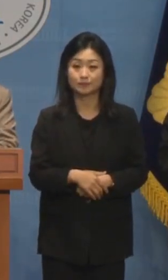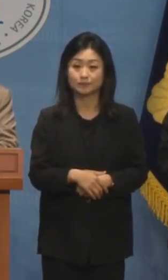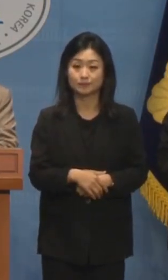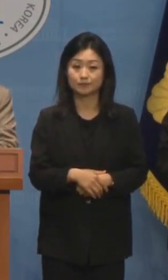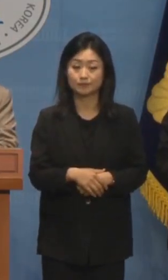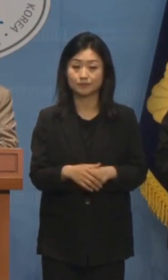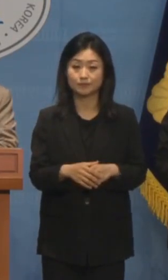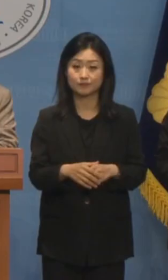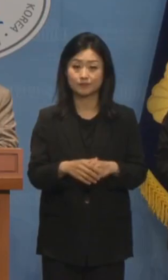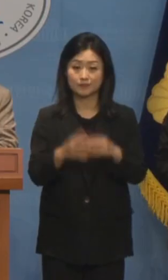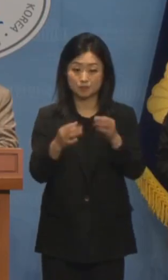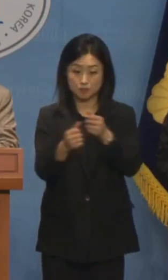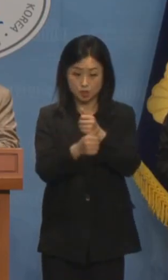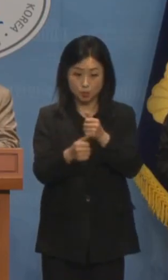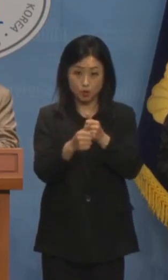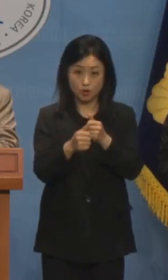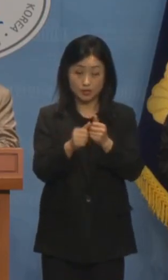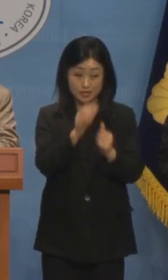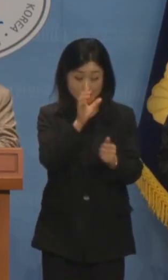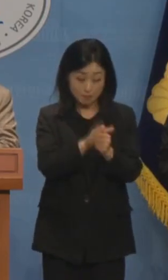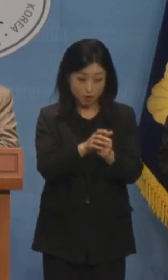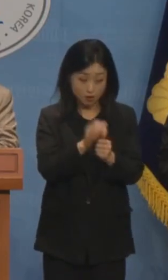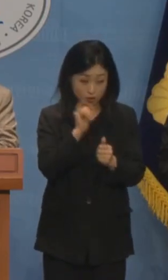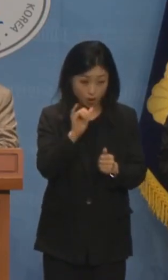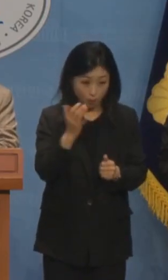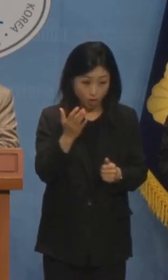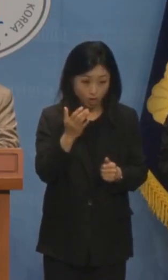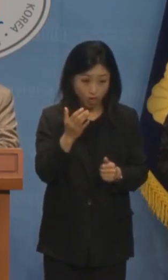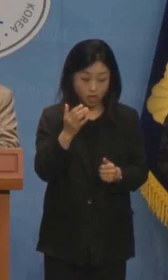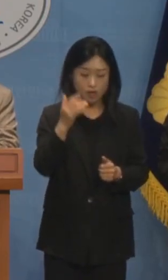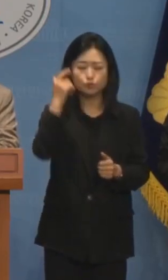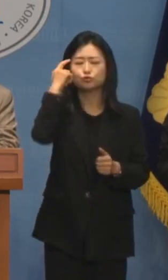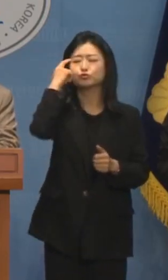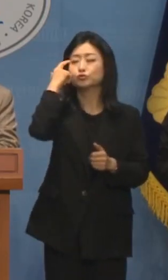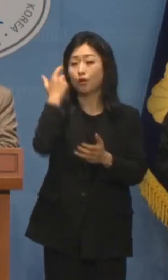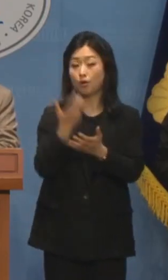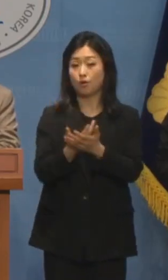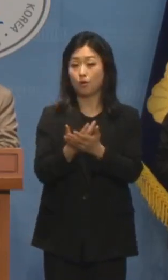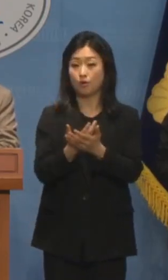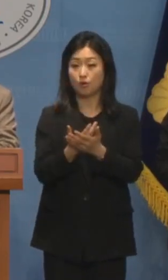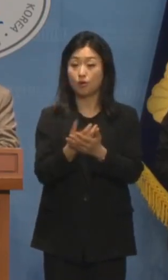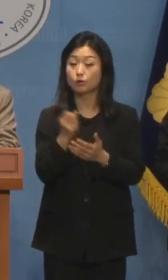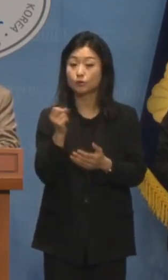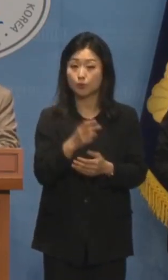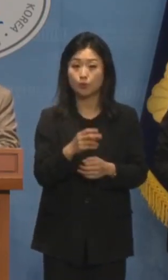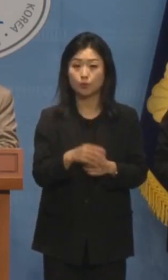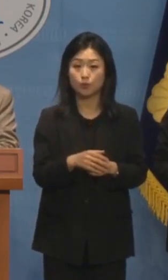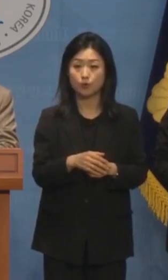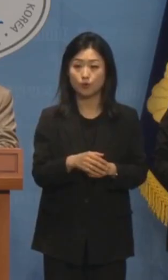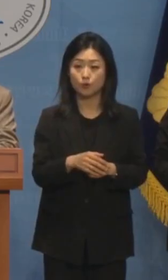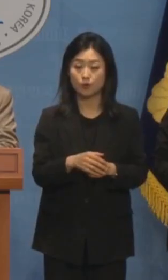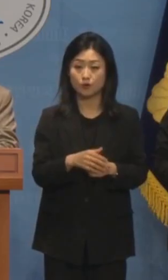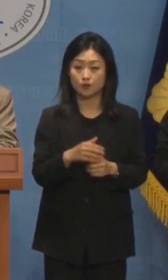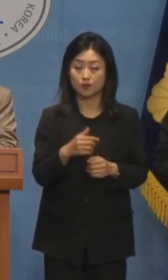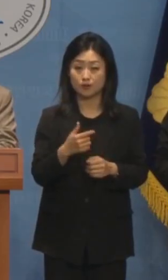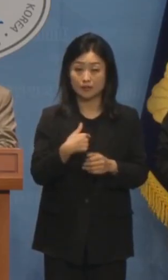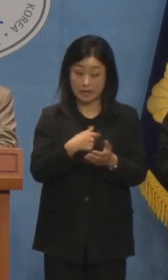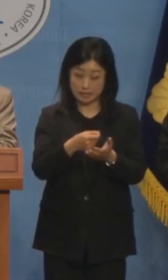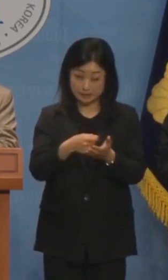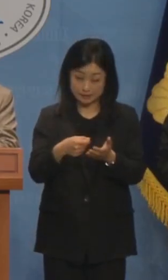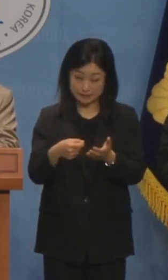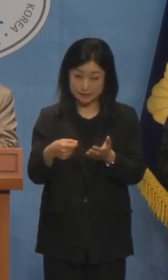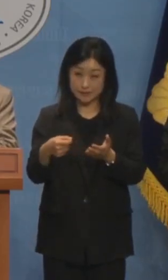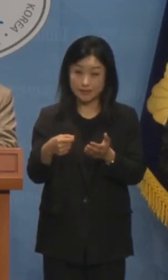금융위원을 임명하는 걸 보고 제가 충격을 받고, 그리고 언더커버 잠입 취재를 할